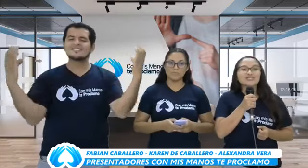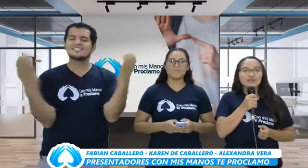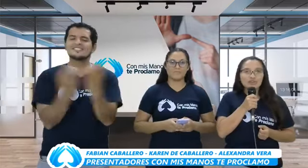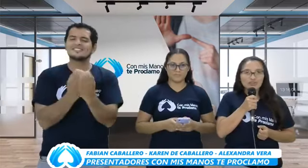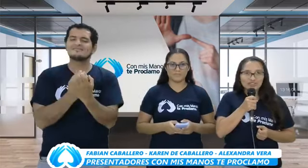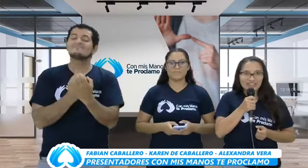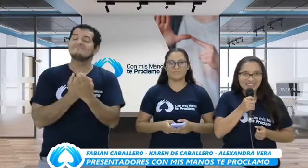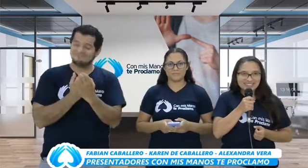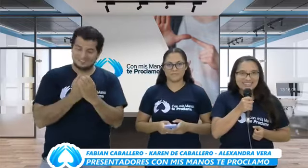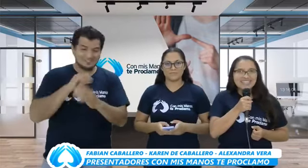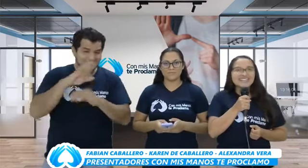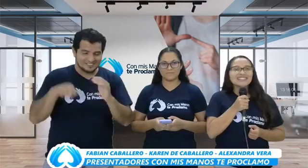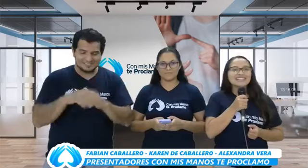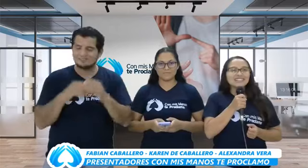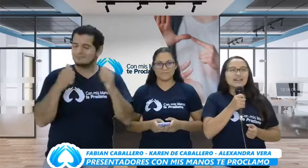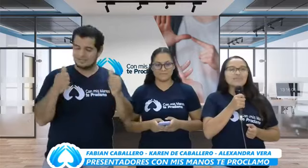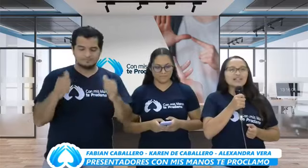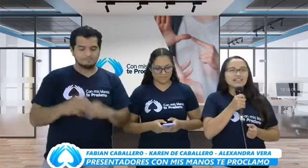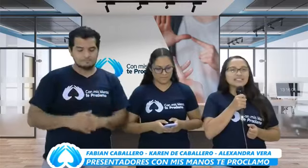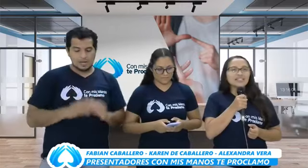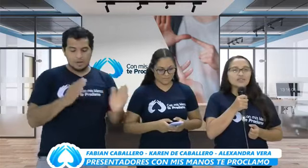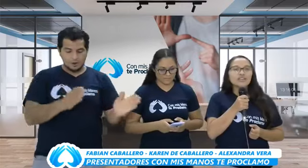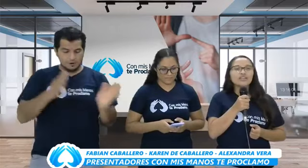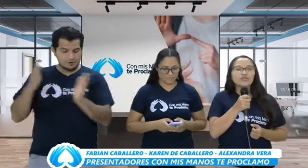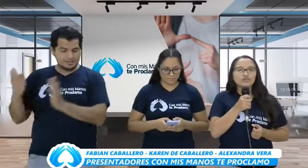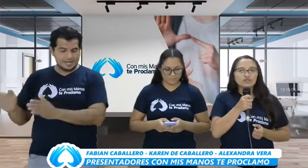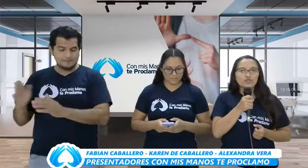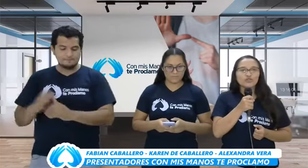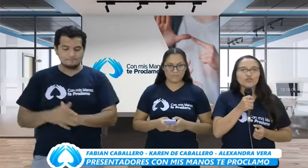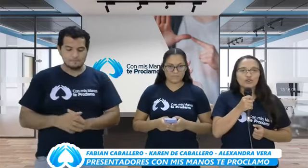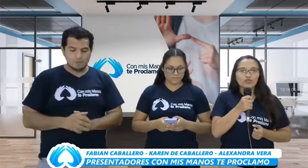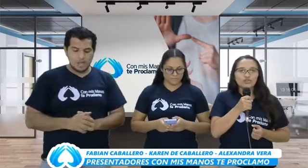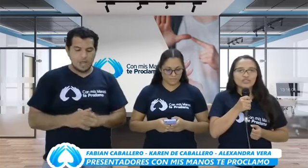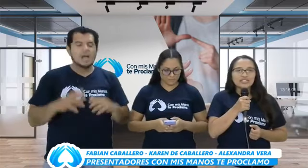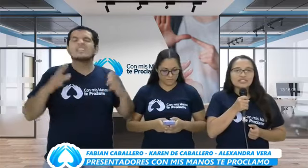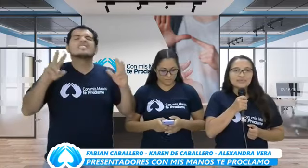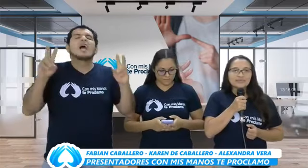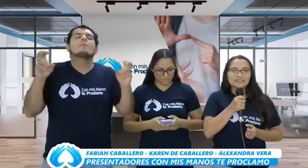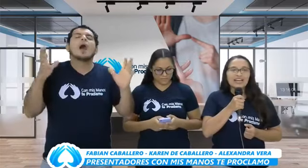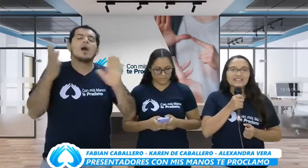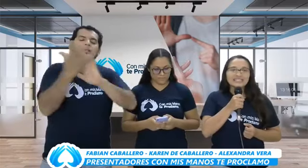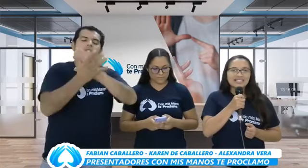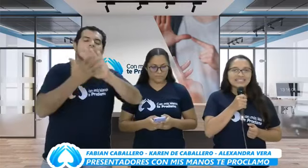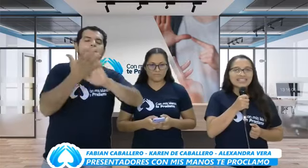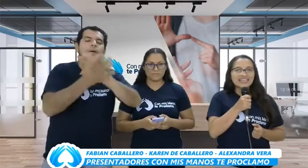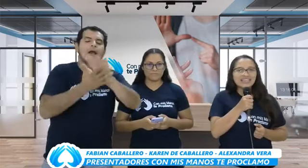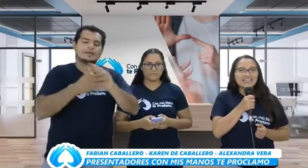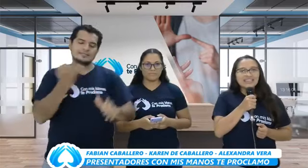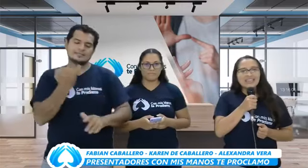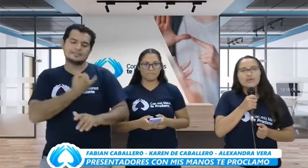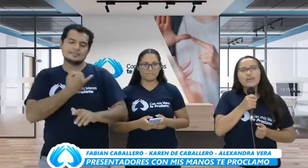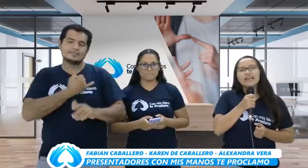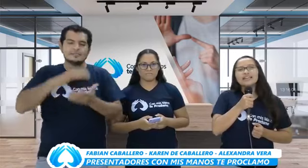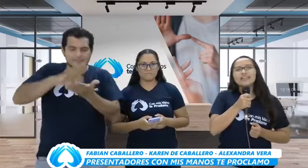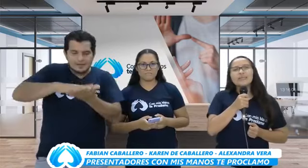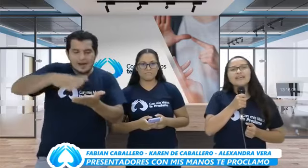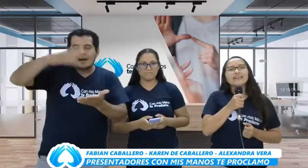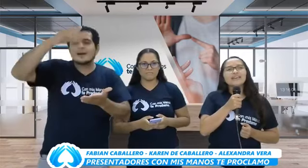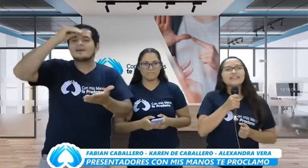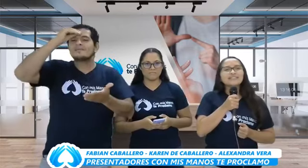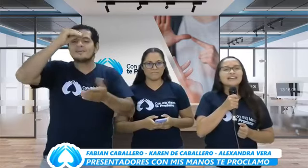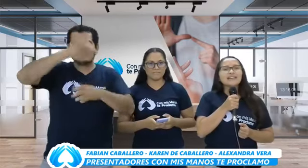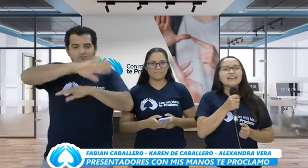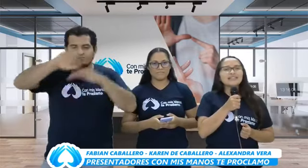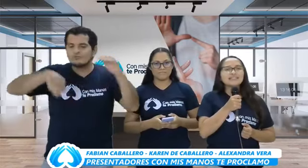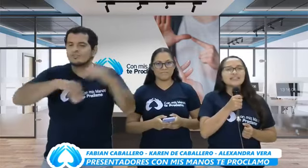personas sordas y así también hacer una inclusión todos. Así es que, ¿cuál es el tema